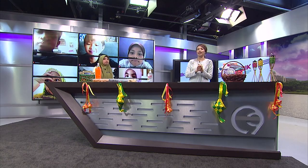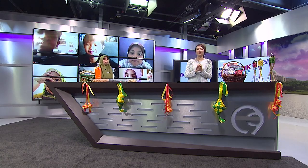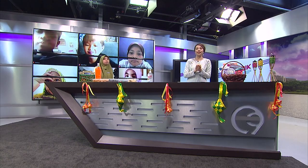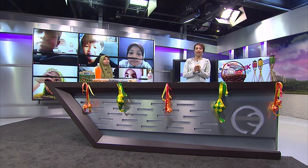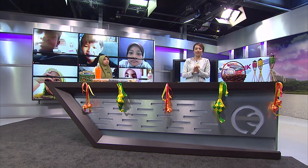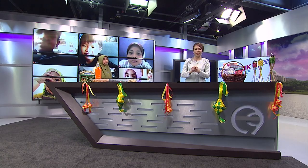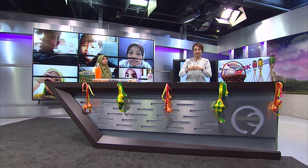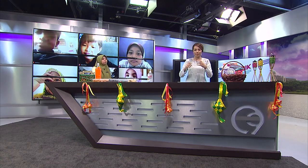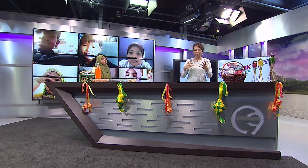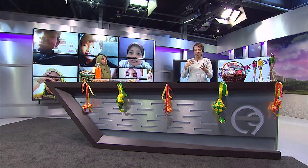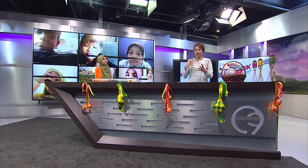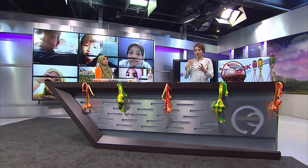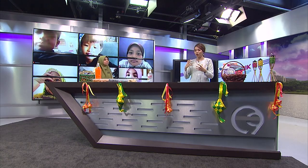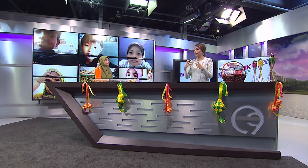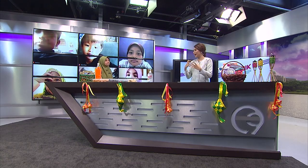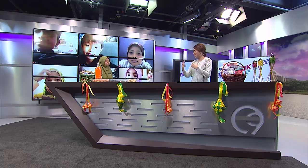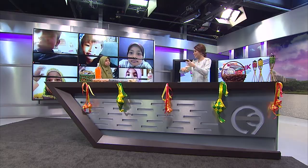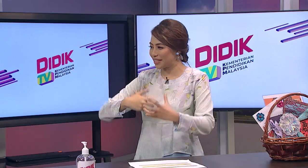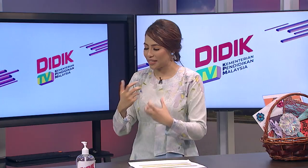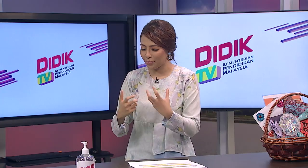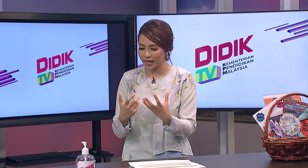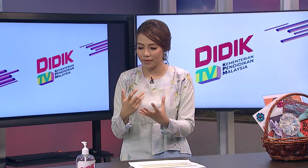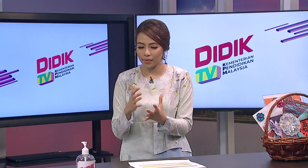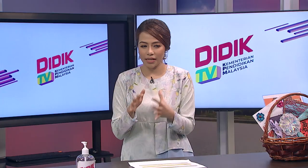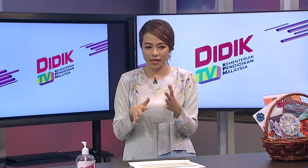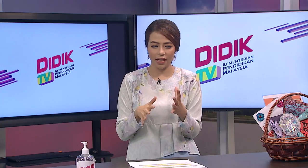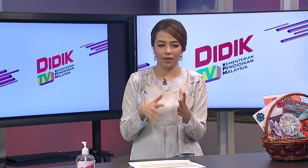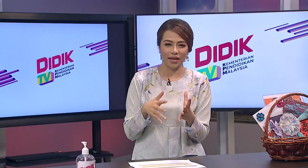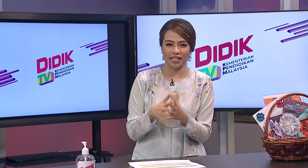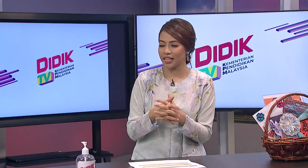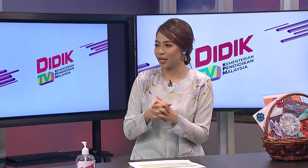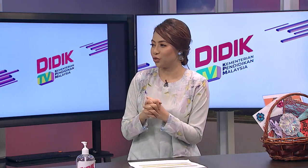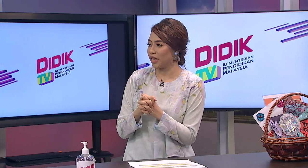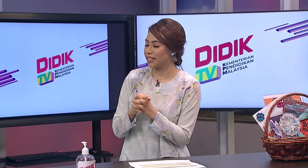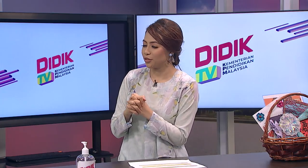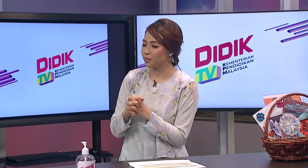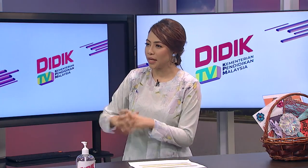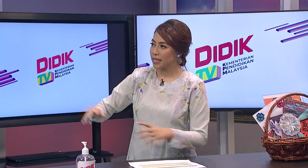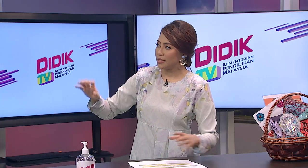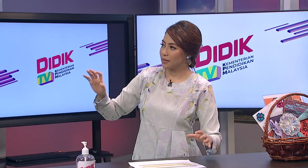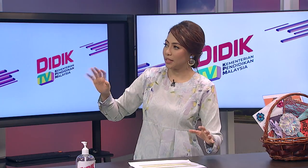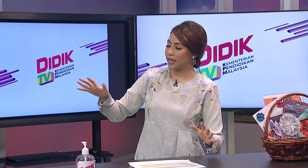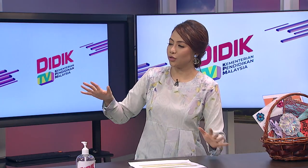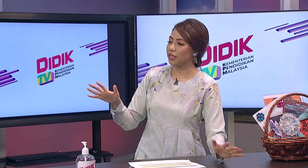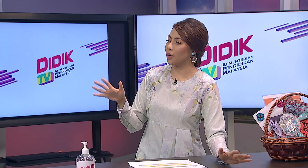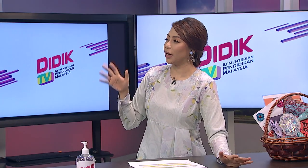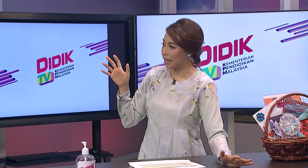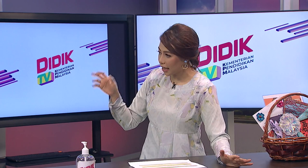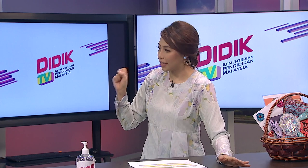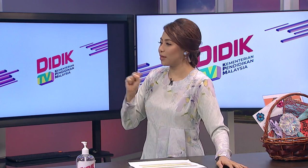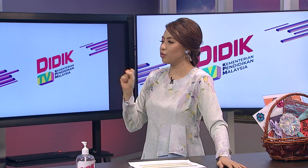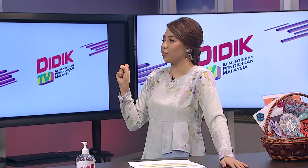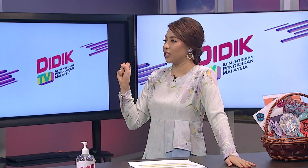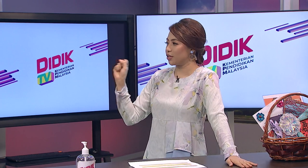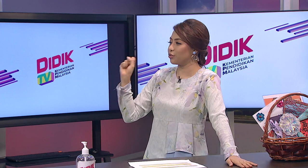Mika. Adik Mika. Sebab comel kan mereka belajar bahasa isyarat tu. Okey, cikgu. Betul. Sementara itu, kita nak